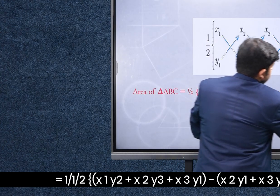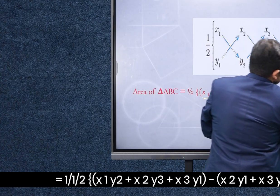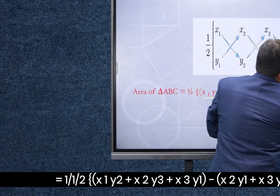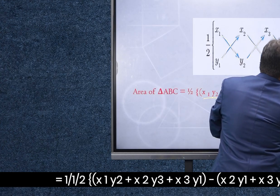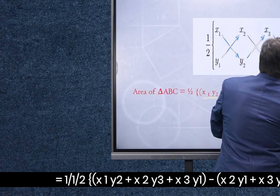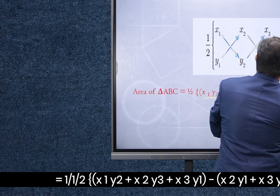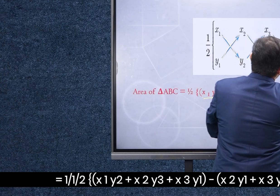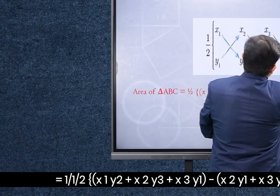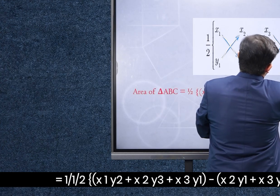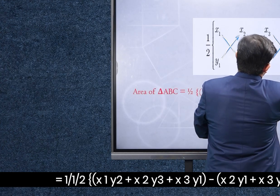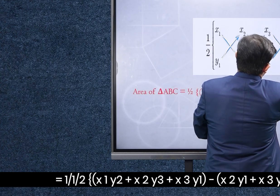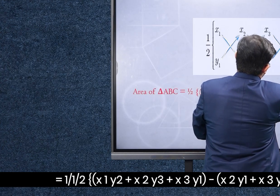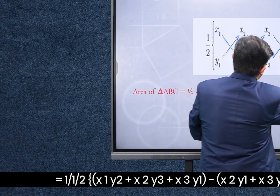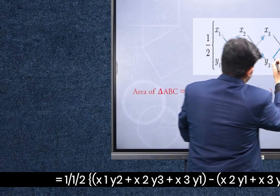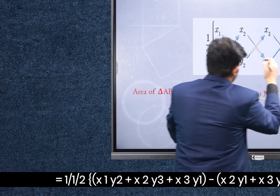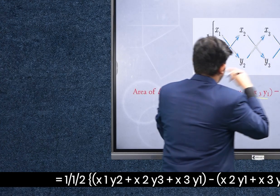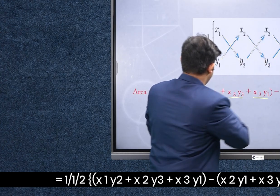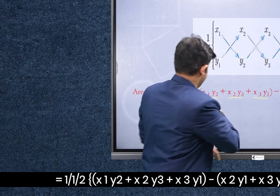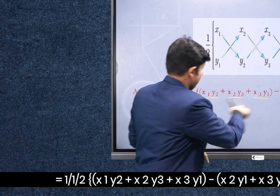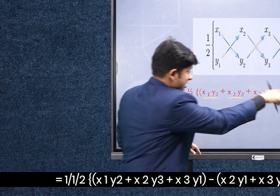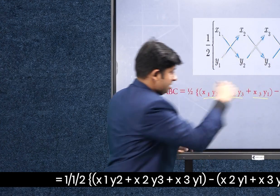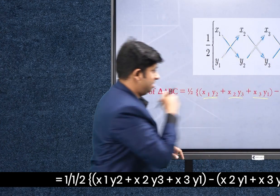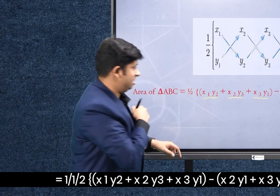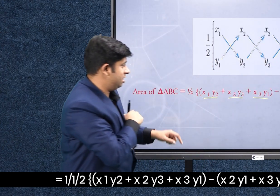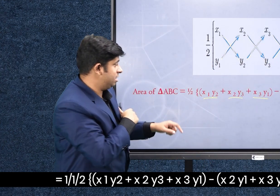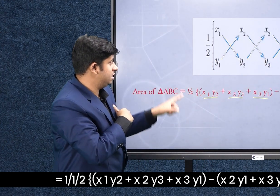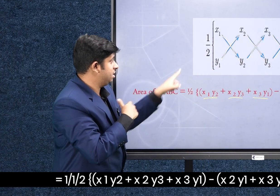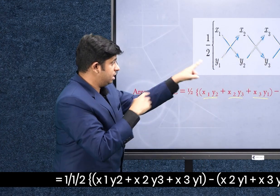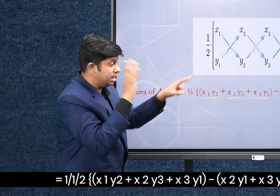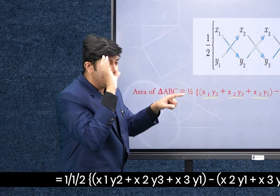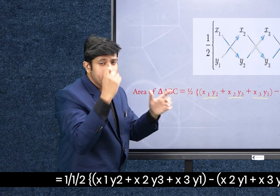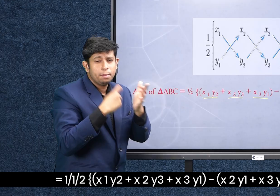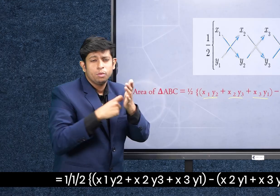ऑफ कर्ली ब्रैकेट क्लोज वर्ग इकाई।